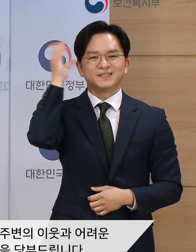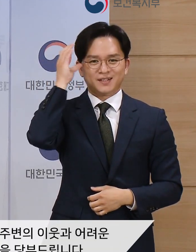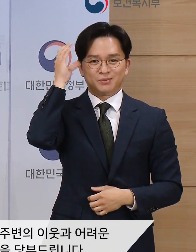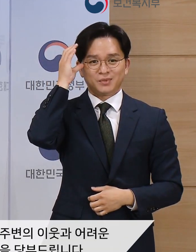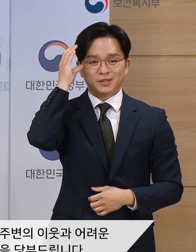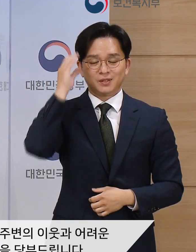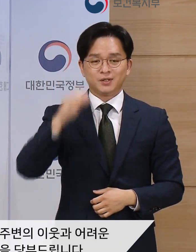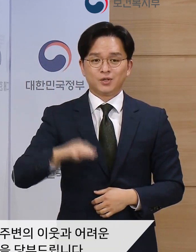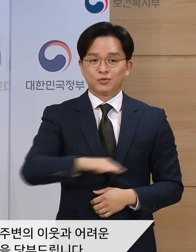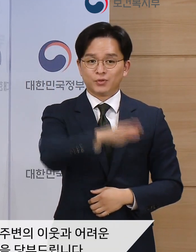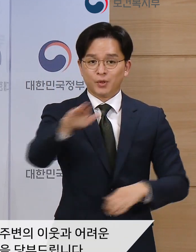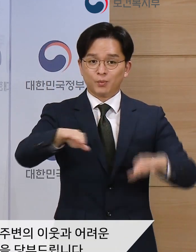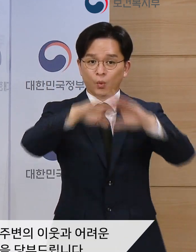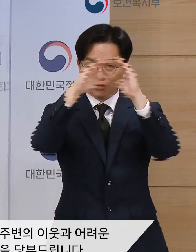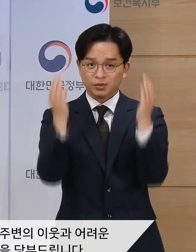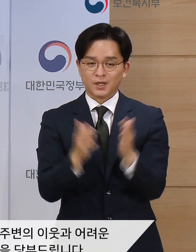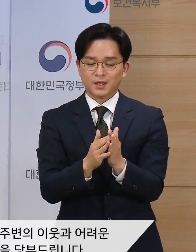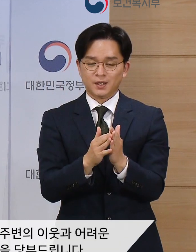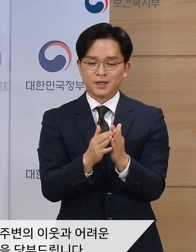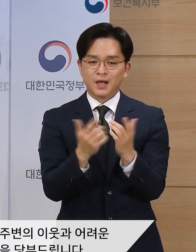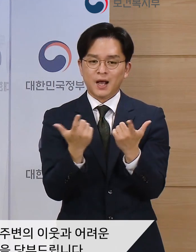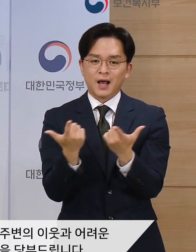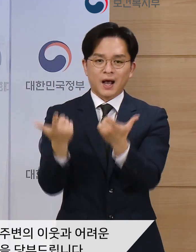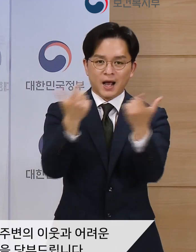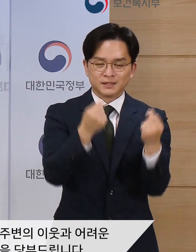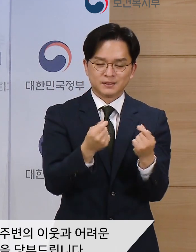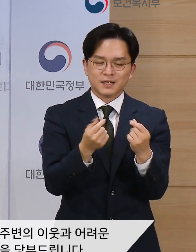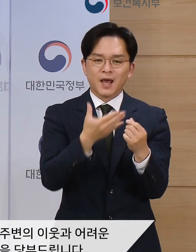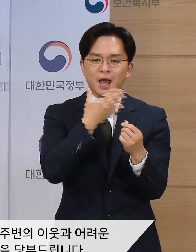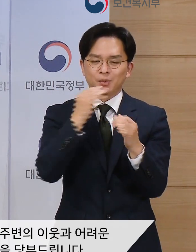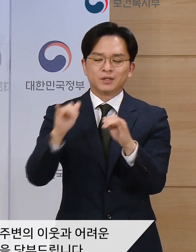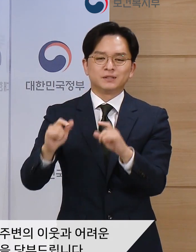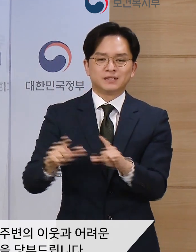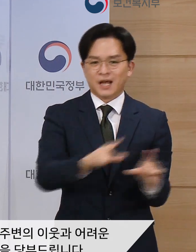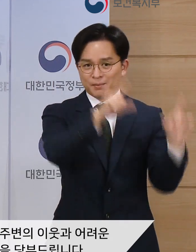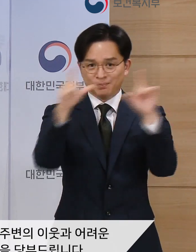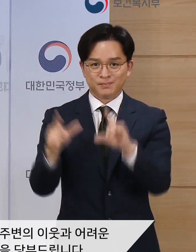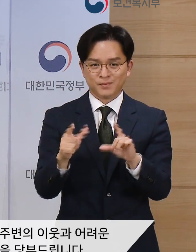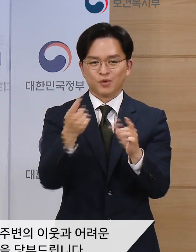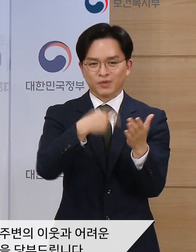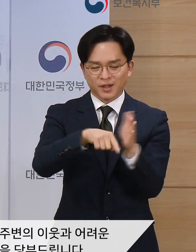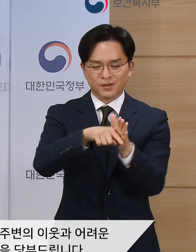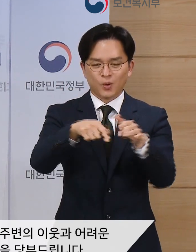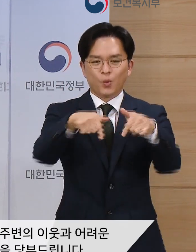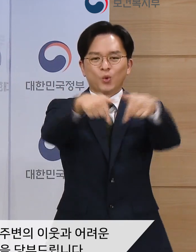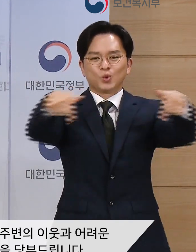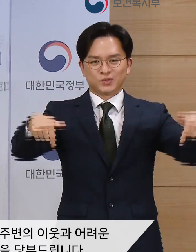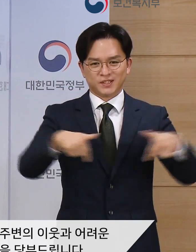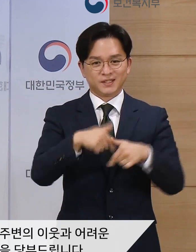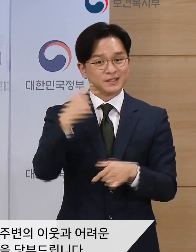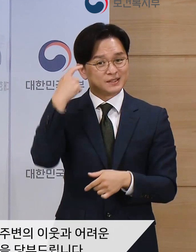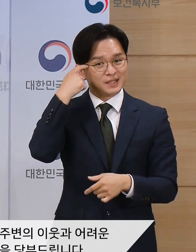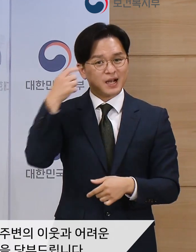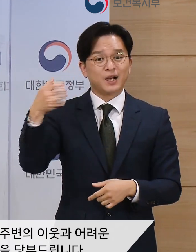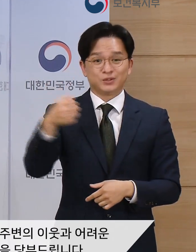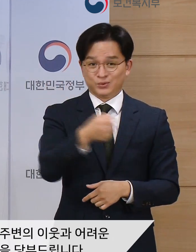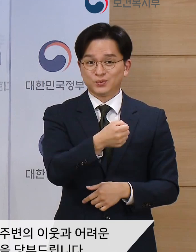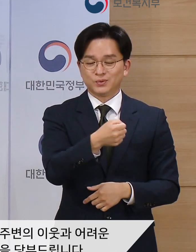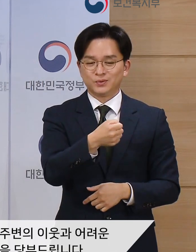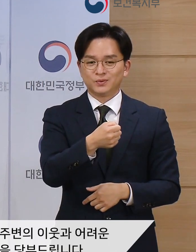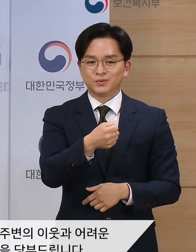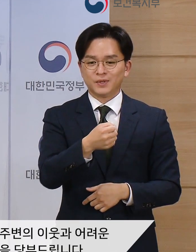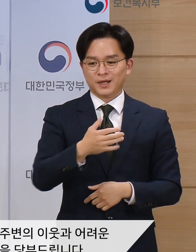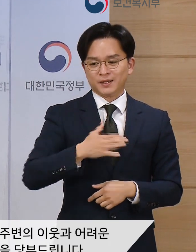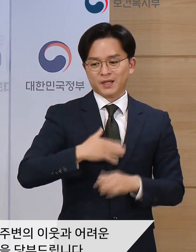우리 모두가 다 함께 살아가는 공동체라는 인식 속에서 주변의 이웃과 어려운 이들에 대해 조금만